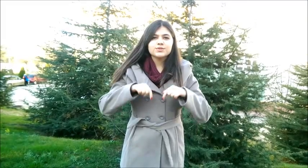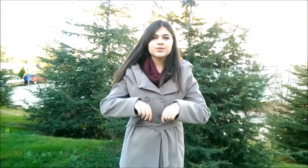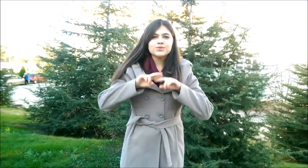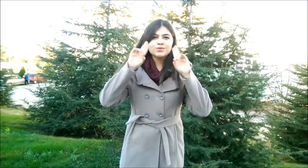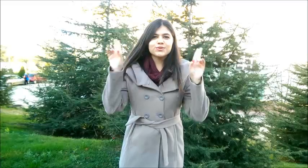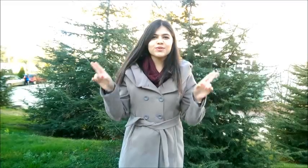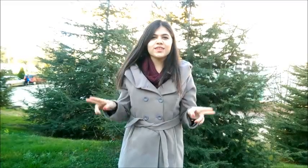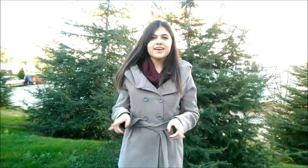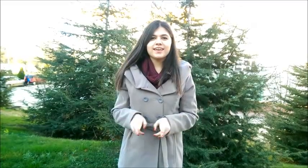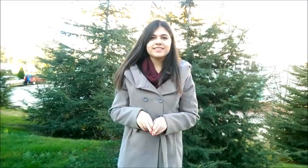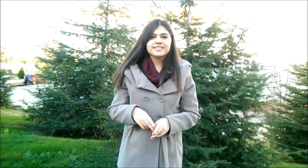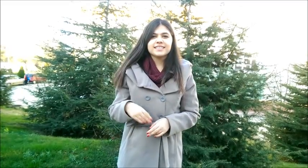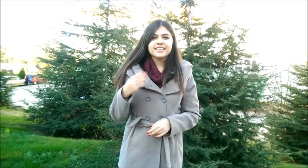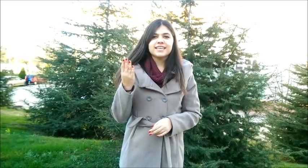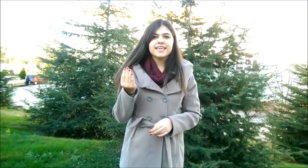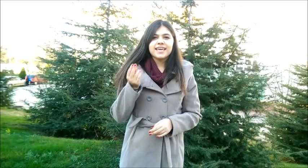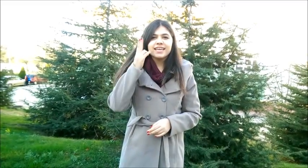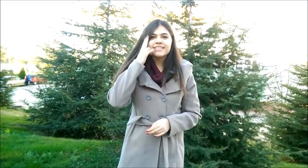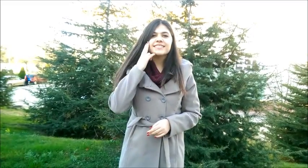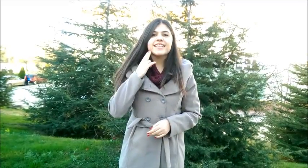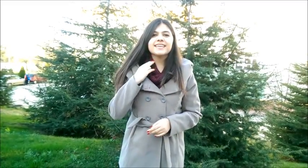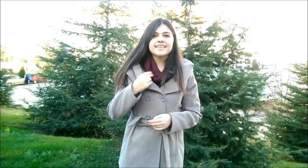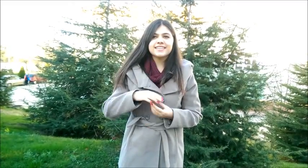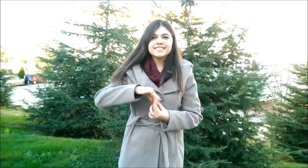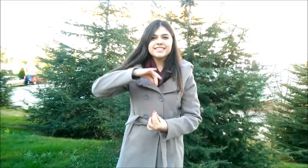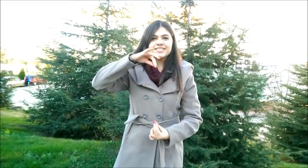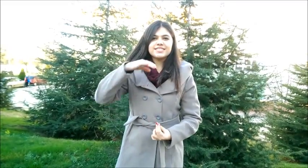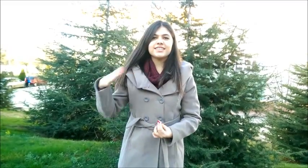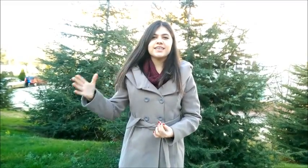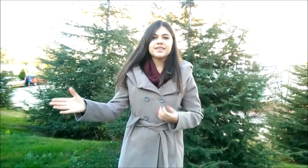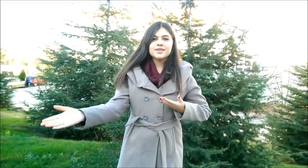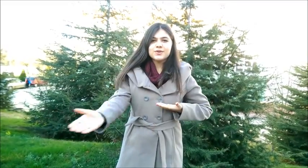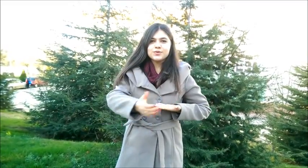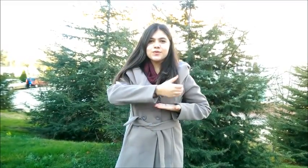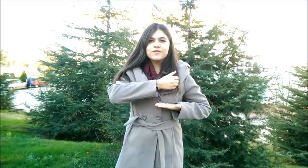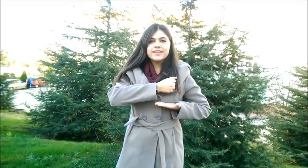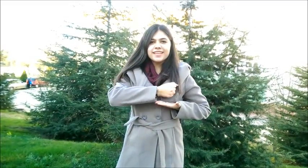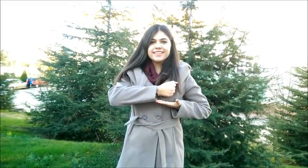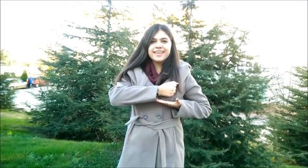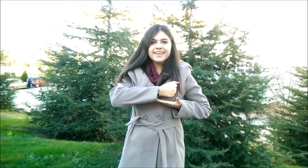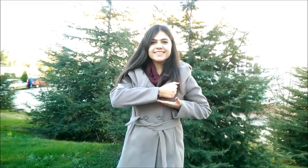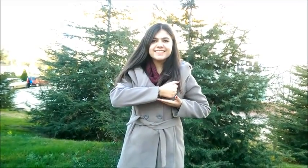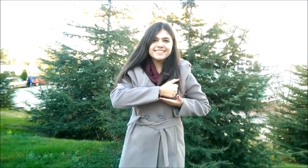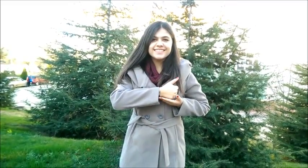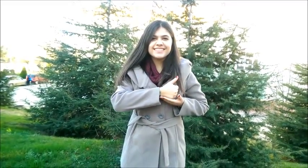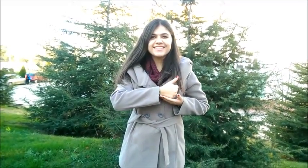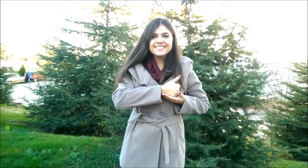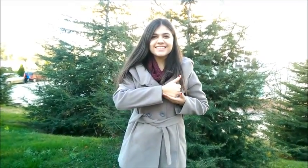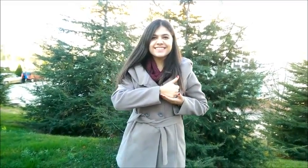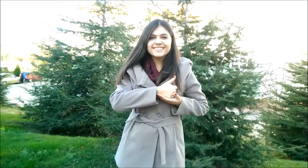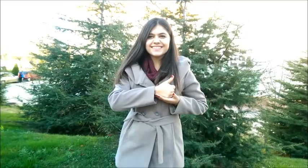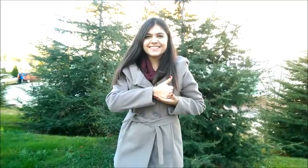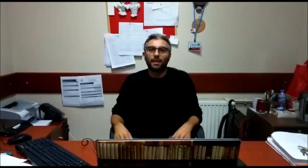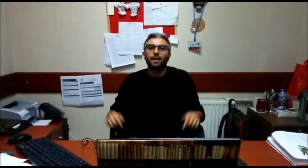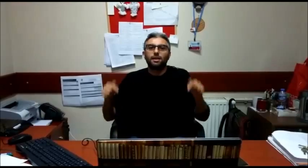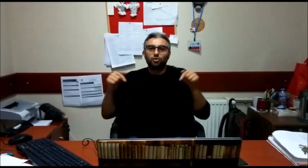Şu dünyadaki en zengin kişi gönül fethedendir.